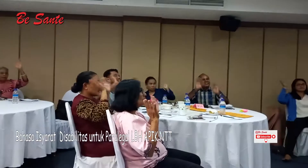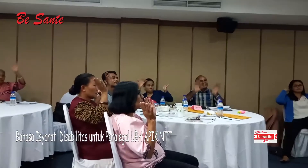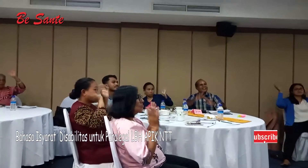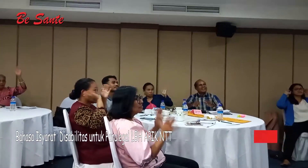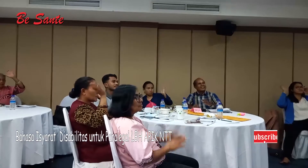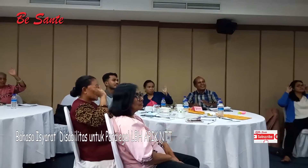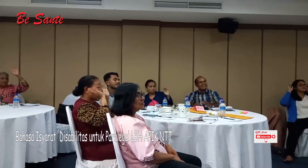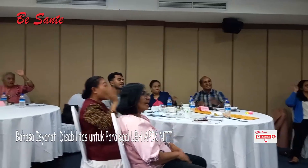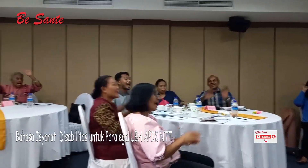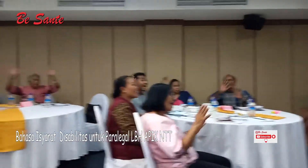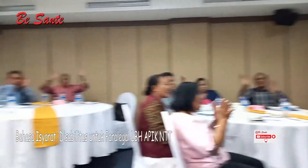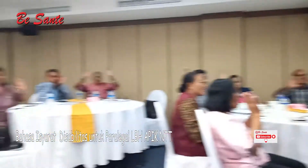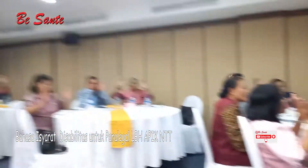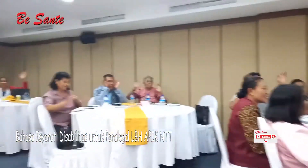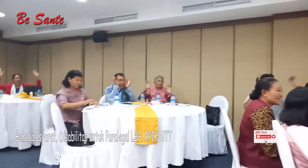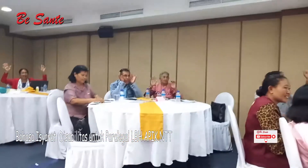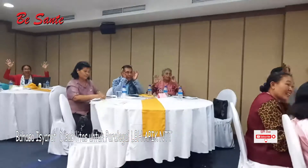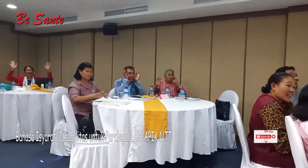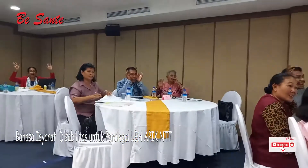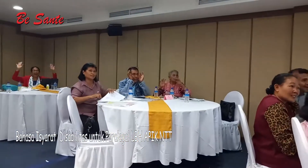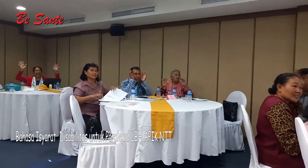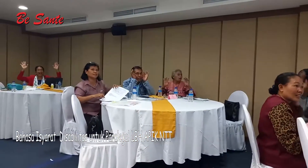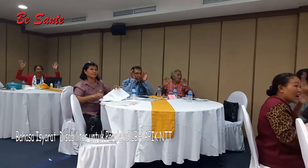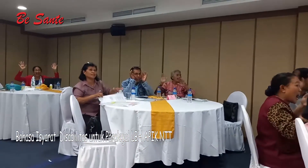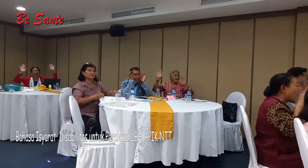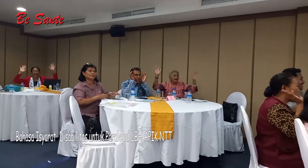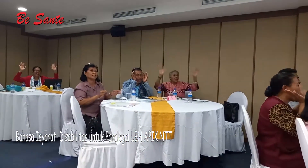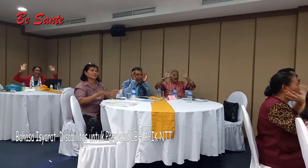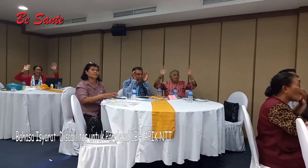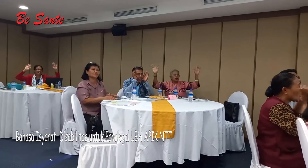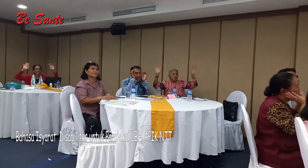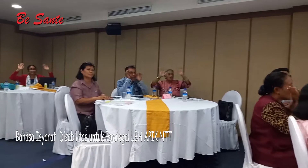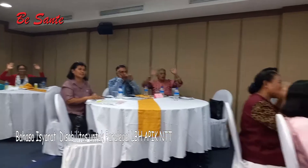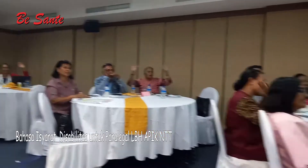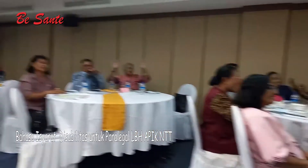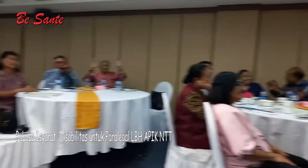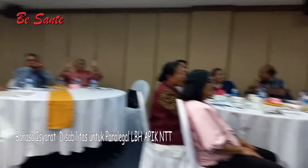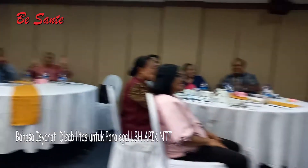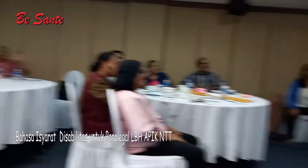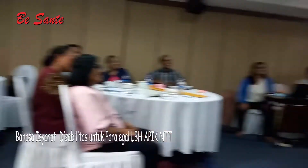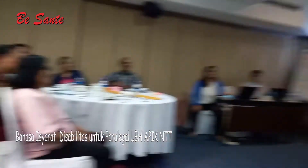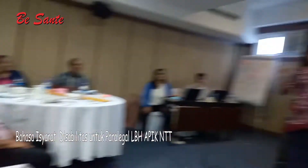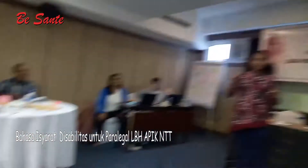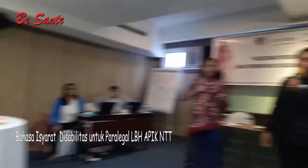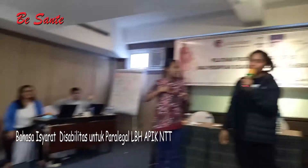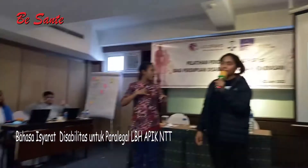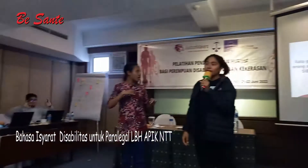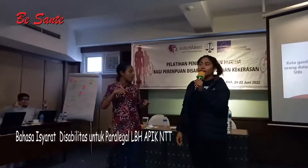Dengan ekspresi ya, kalau bisimu ini ekspresi penuh. Kalau Sibi itu diam-diam, tidak senyum.